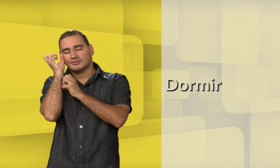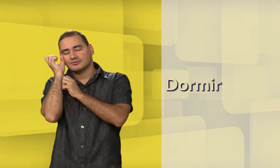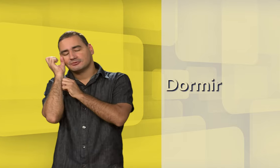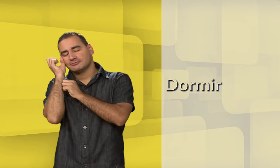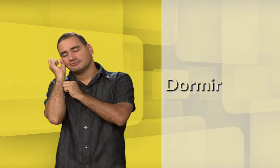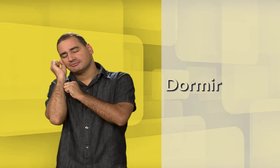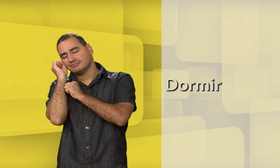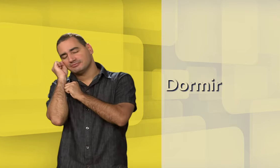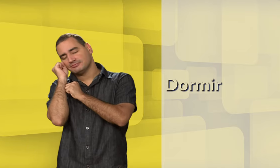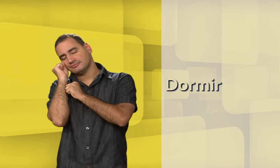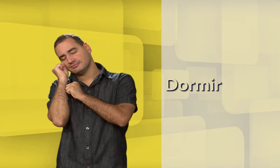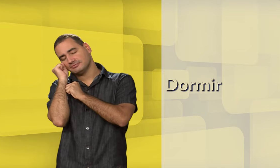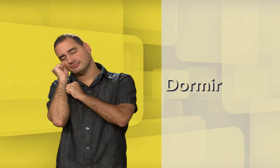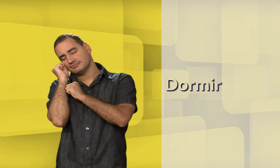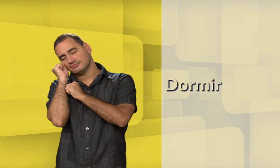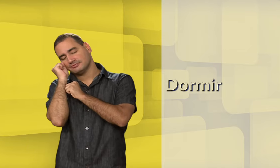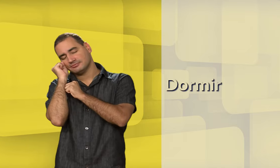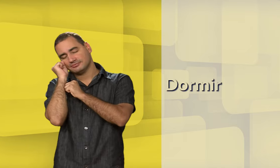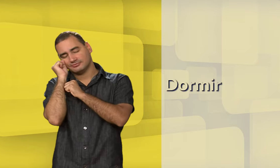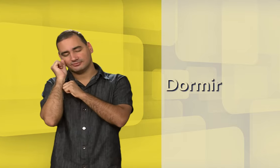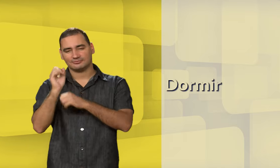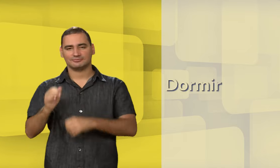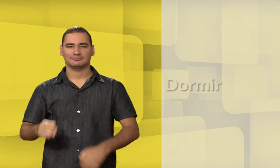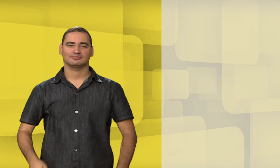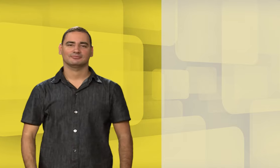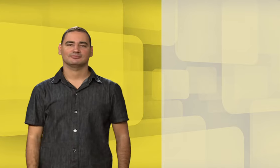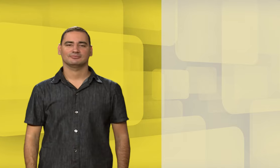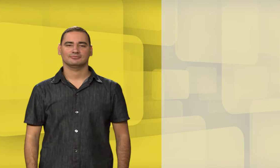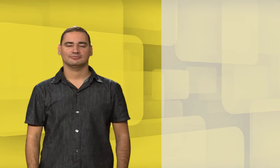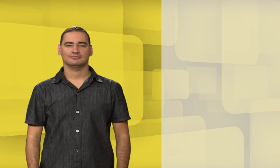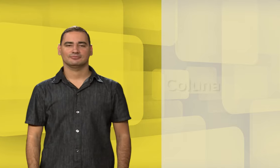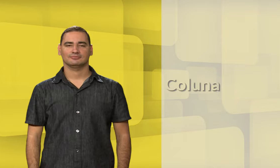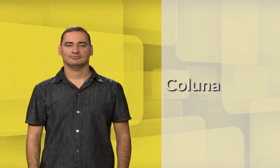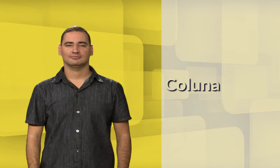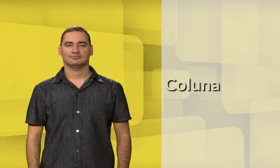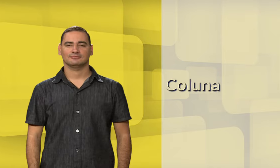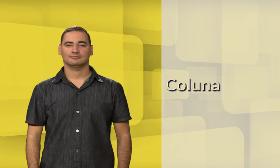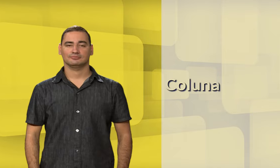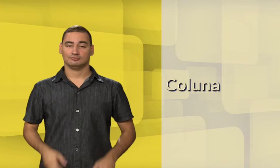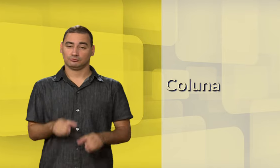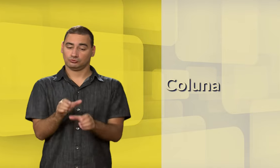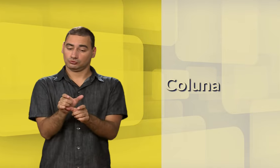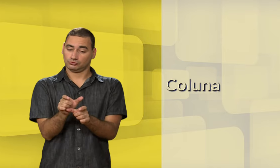Dormir. Coluna.